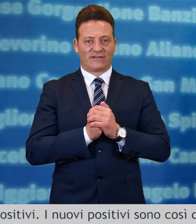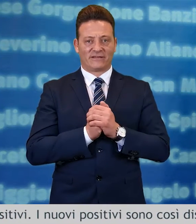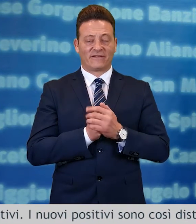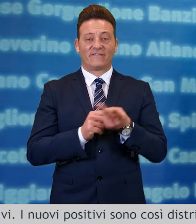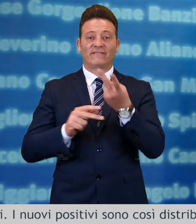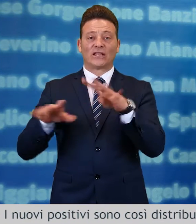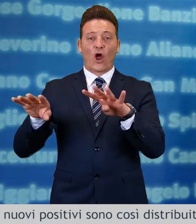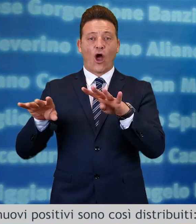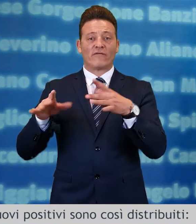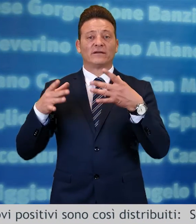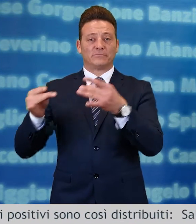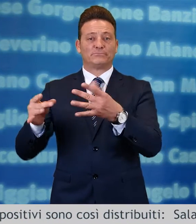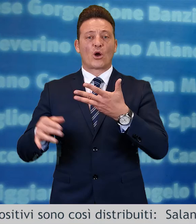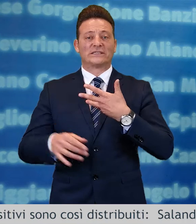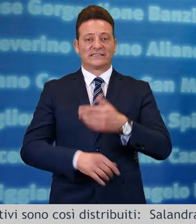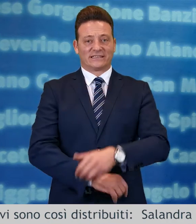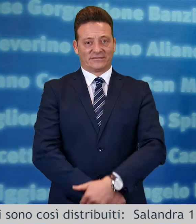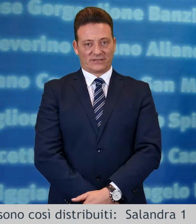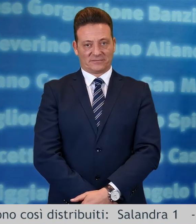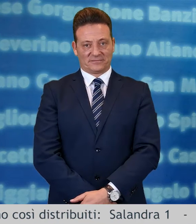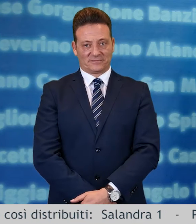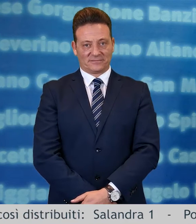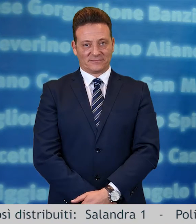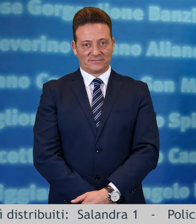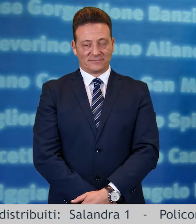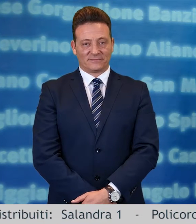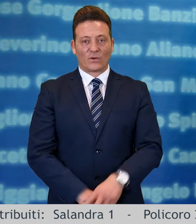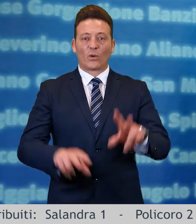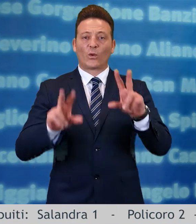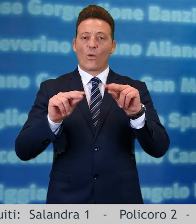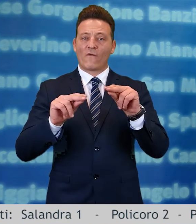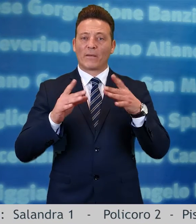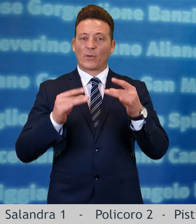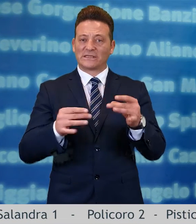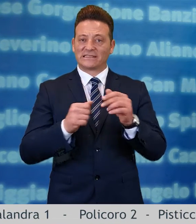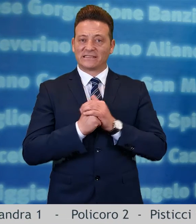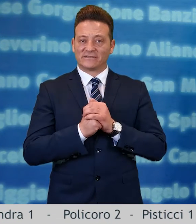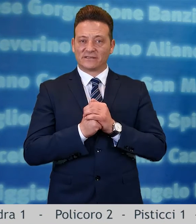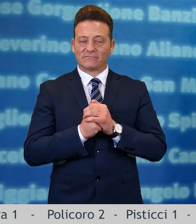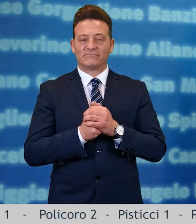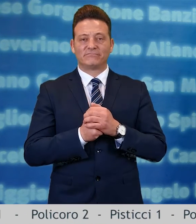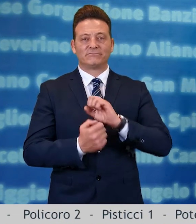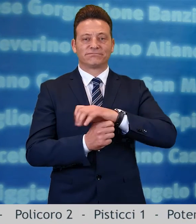29 positivi i nuovi positivi sono così distribuiti